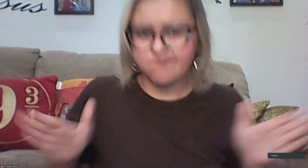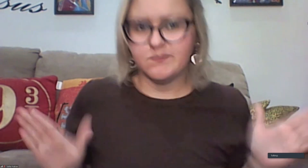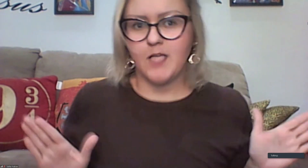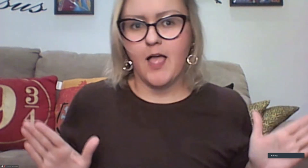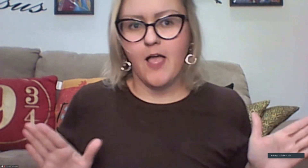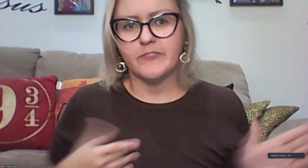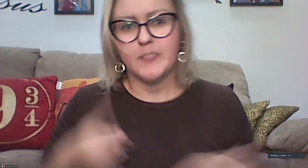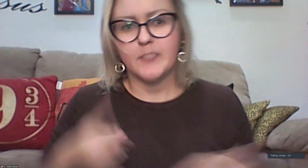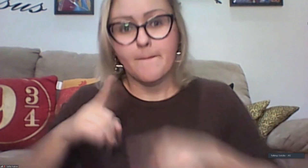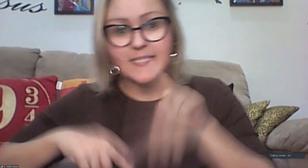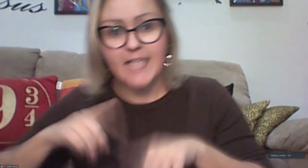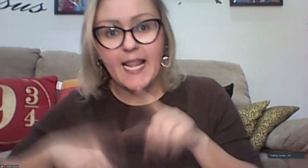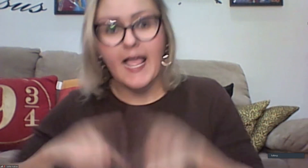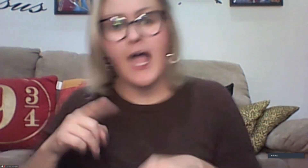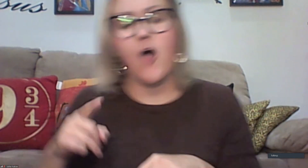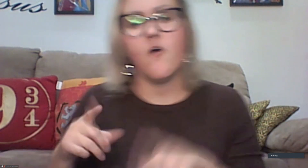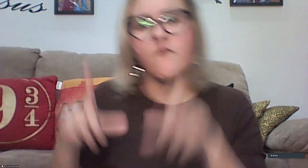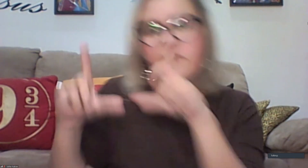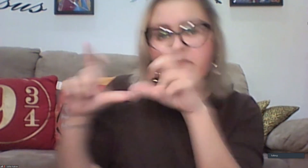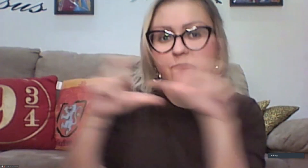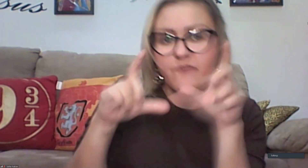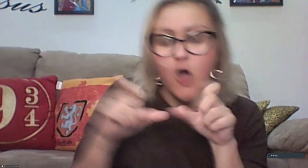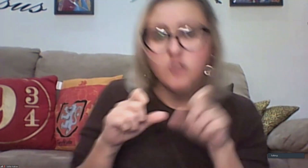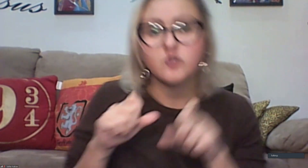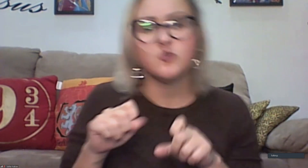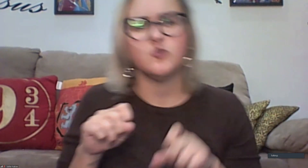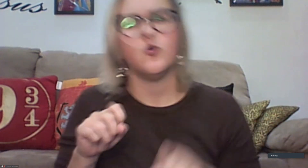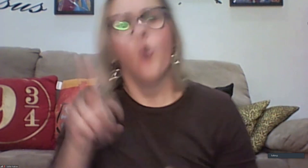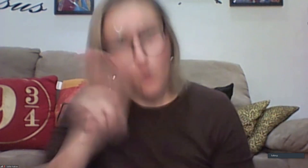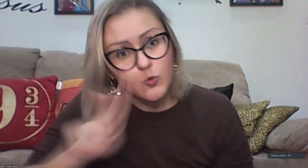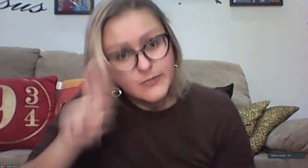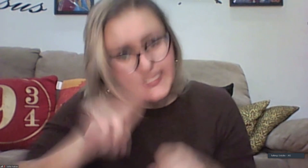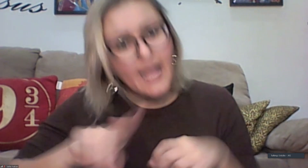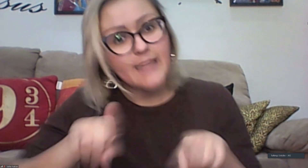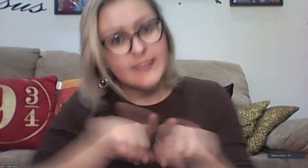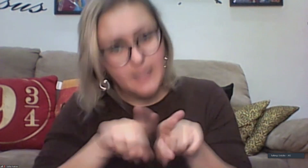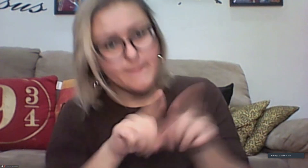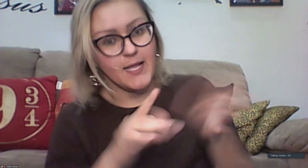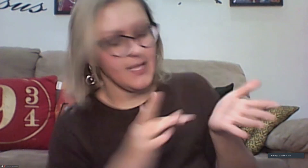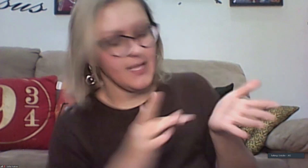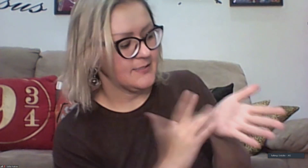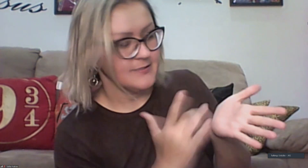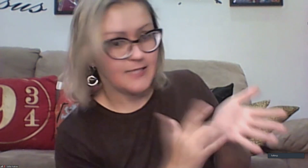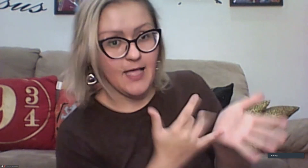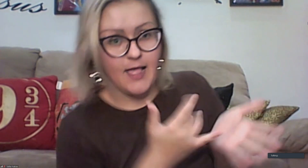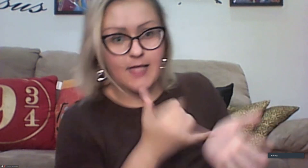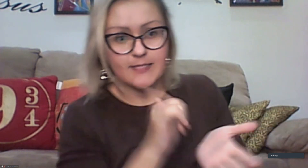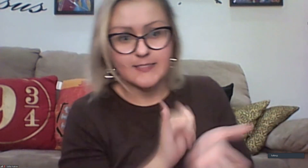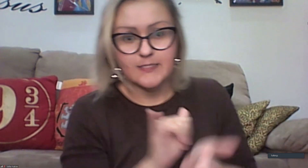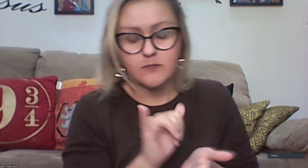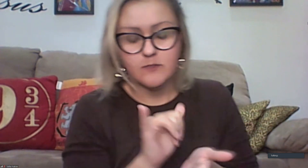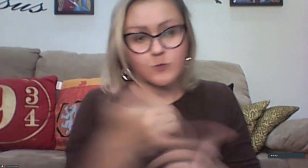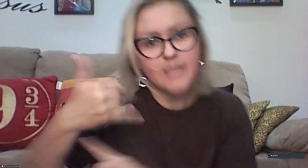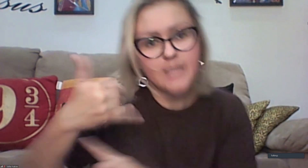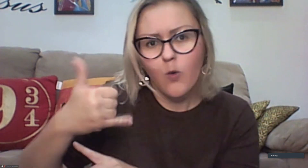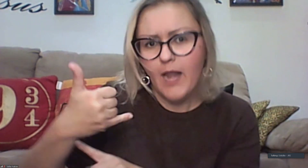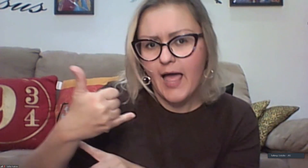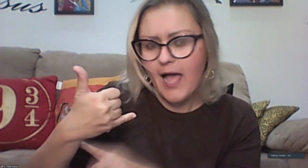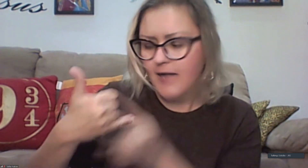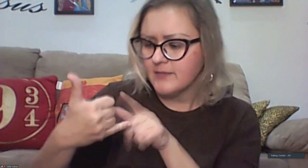só, preso desses materiais fotográficos. Você tem que ir lá fora. Você, claro, vai usar tecnologia no celular,